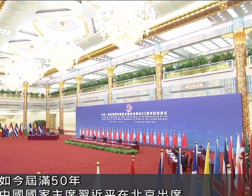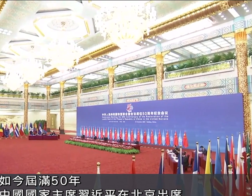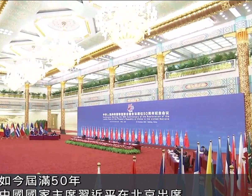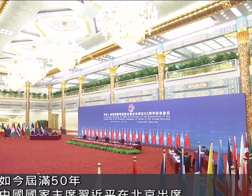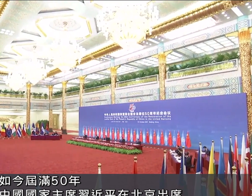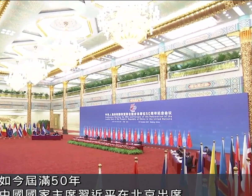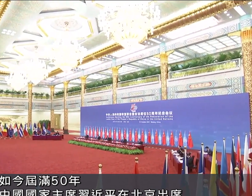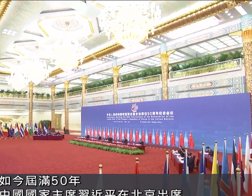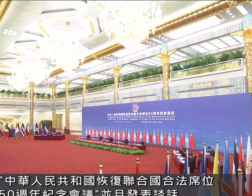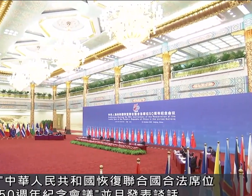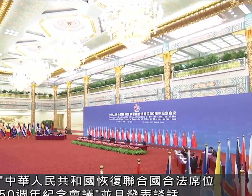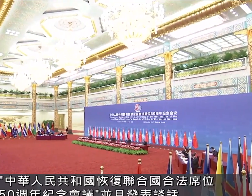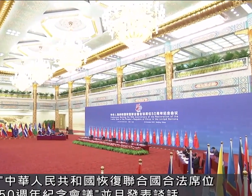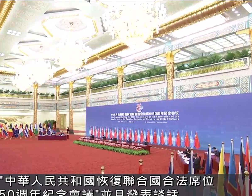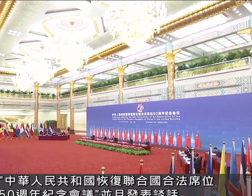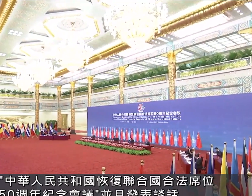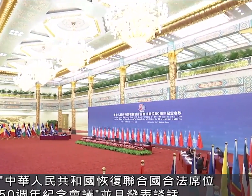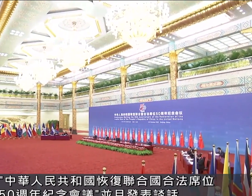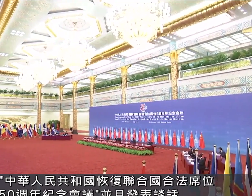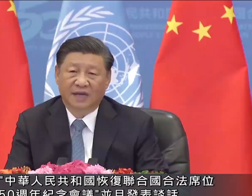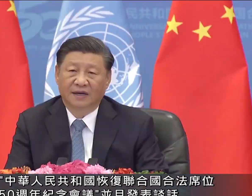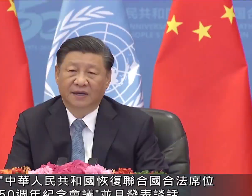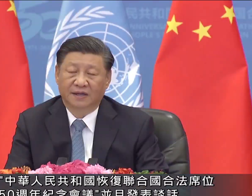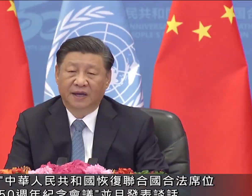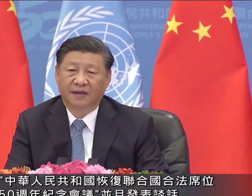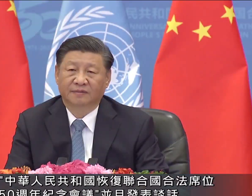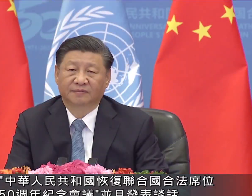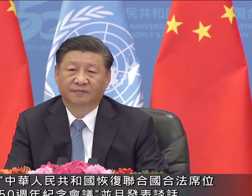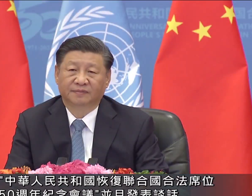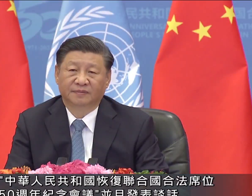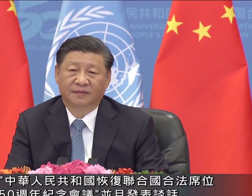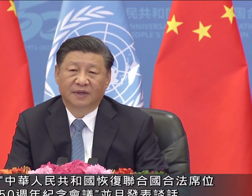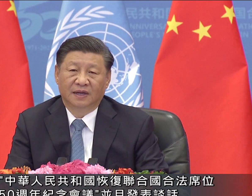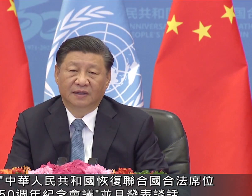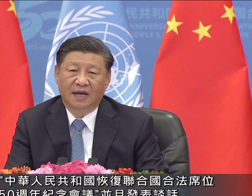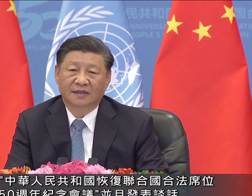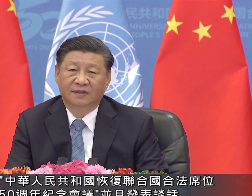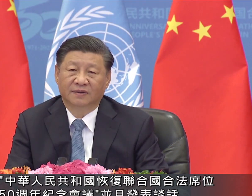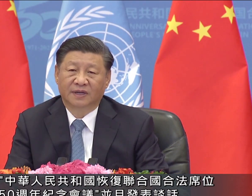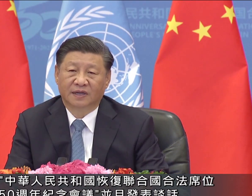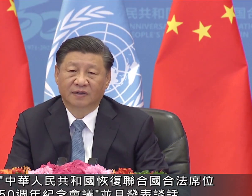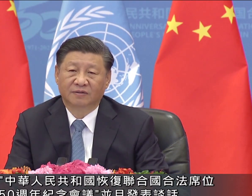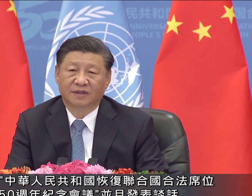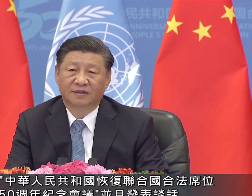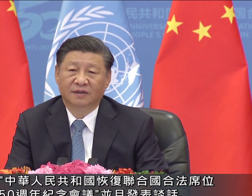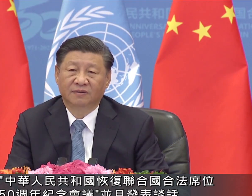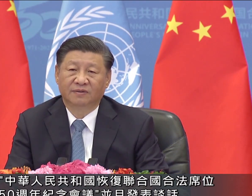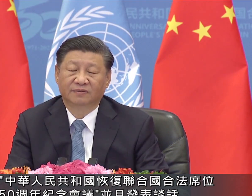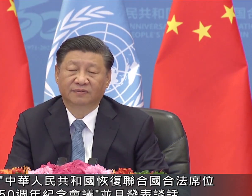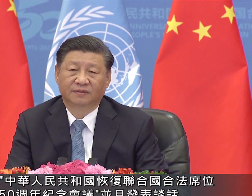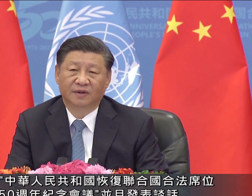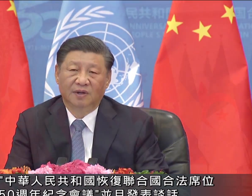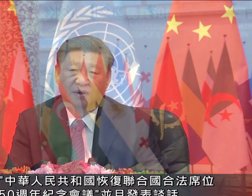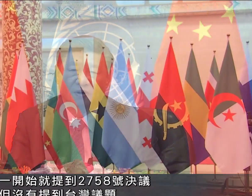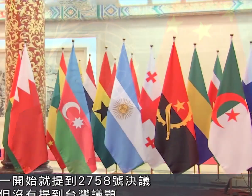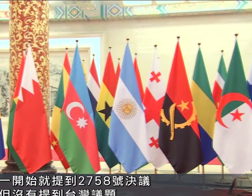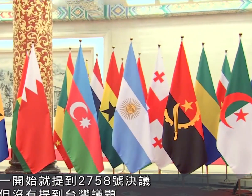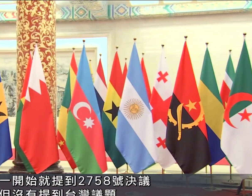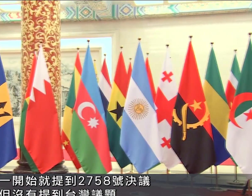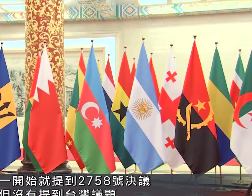在北京出席中华人民共和国恢复联合国合法席位50周年纪念会议，并且发表谈话，一开始就提